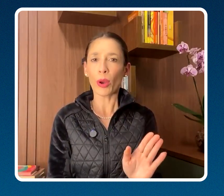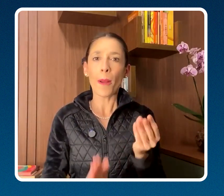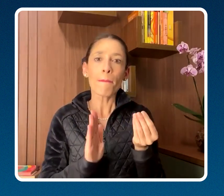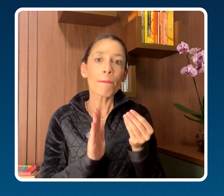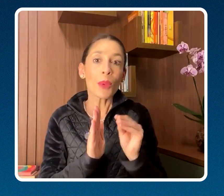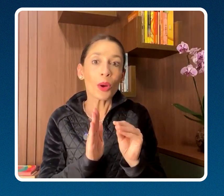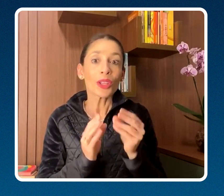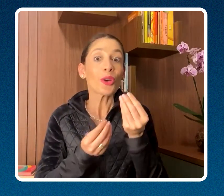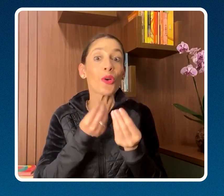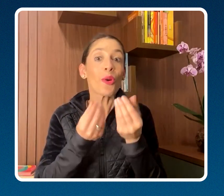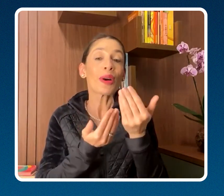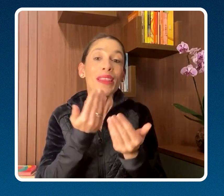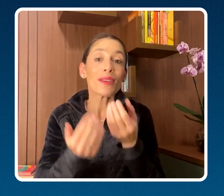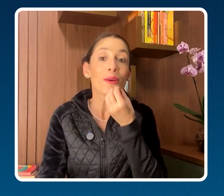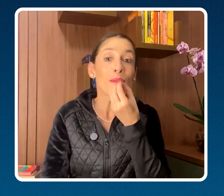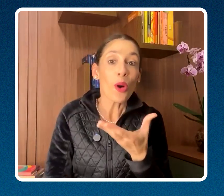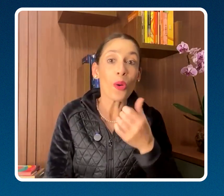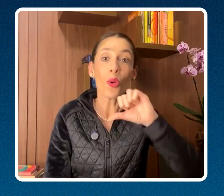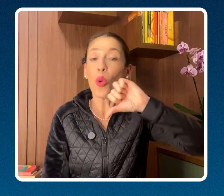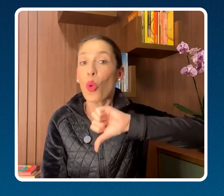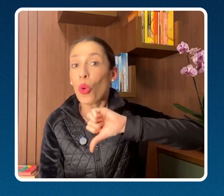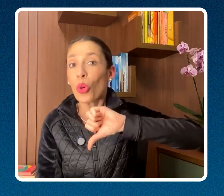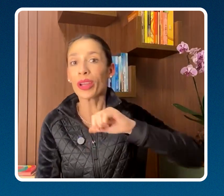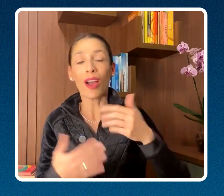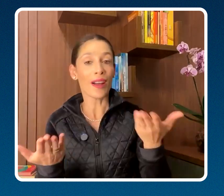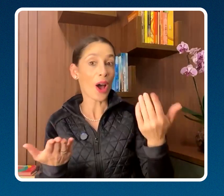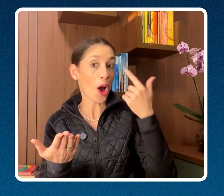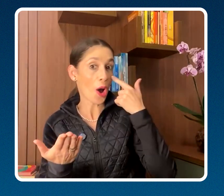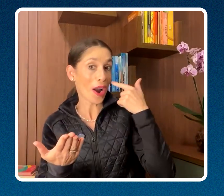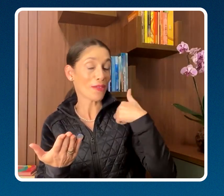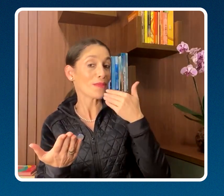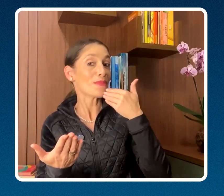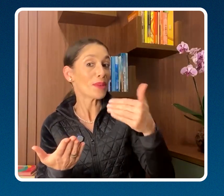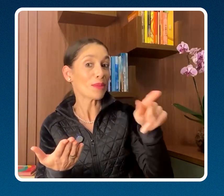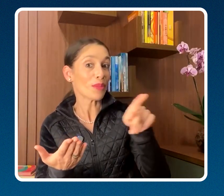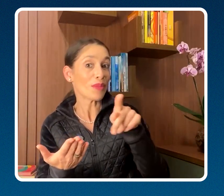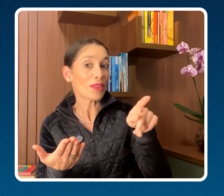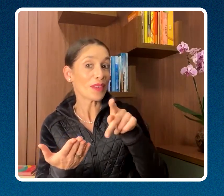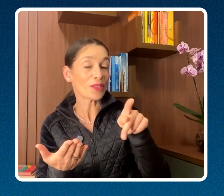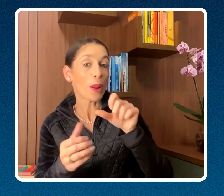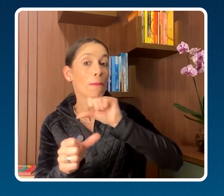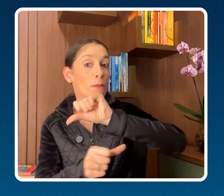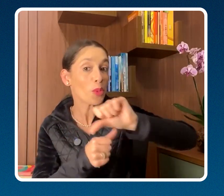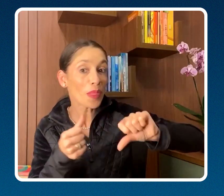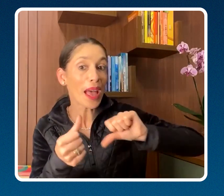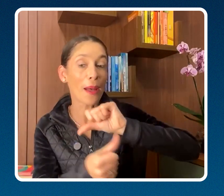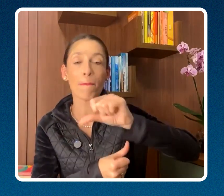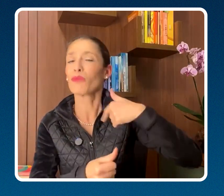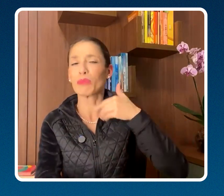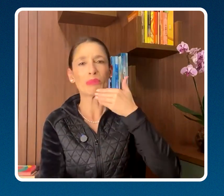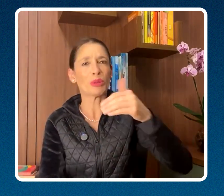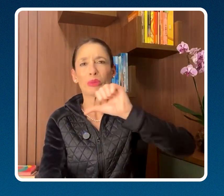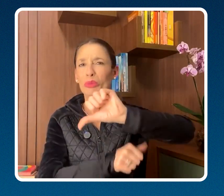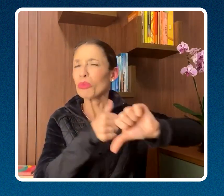foi o atendimento? Bom ou ruim? Olha, eu vou pedir para a professora Débora mudar, eu nem citei, assim, eu falei, olha, eu acho que eu